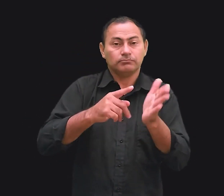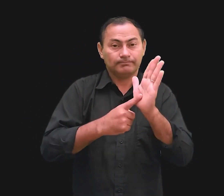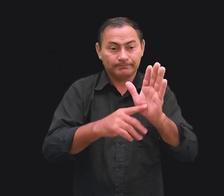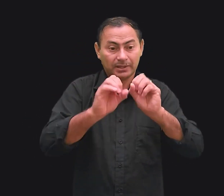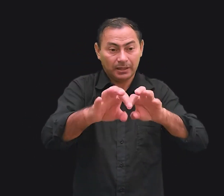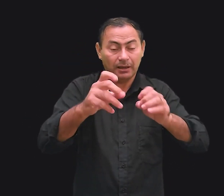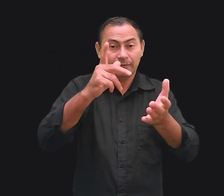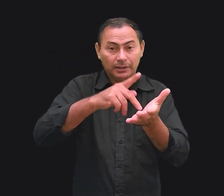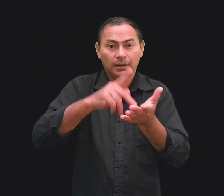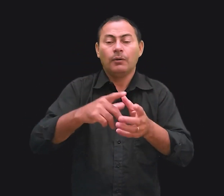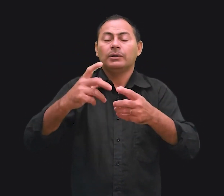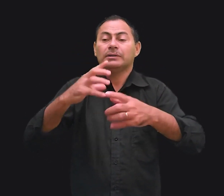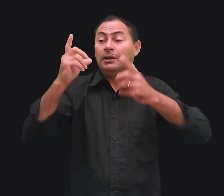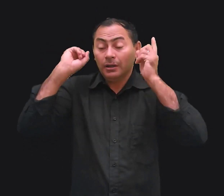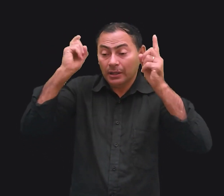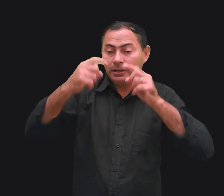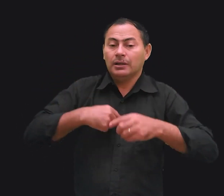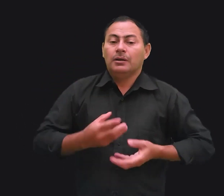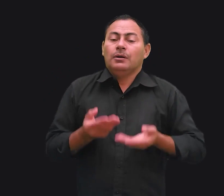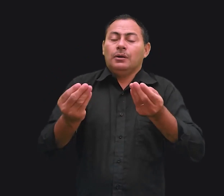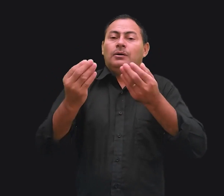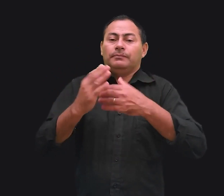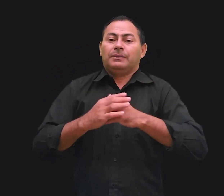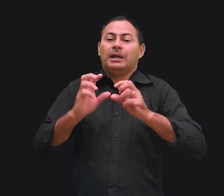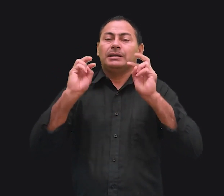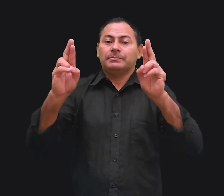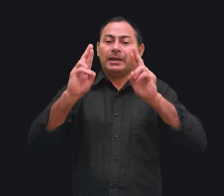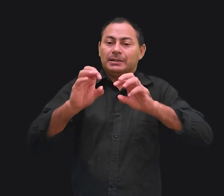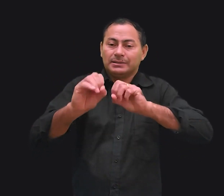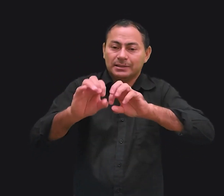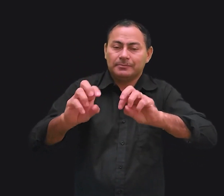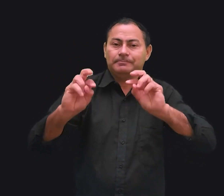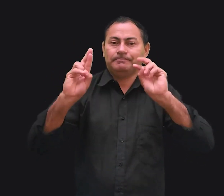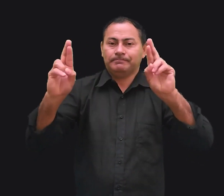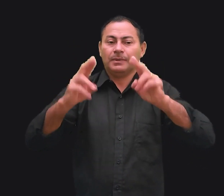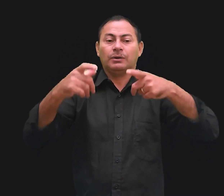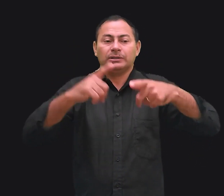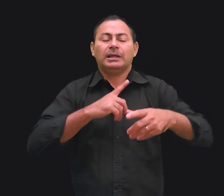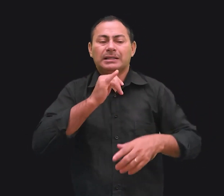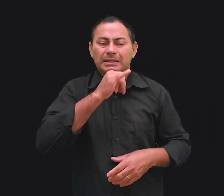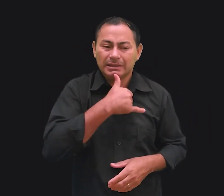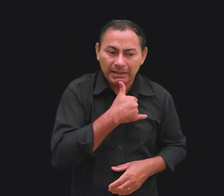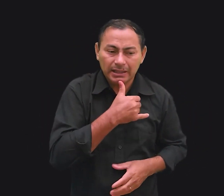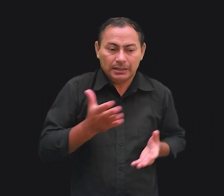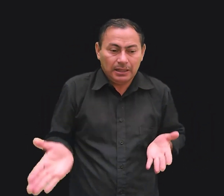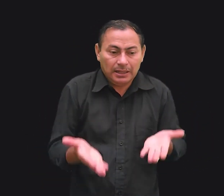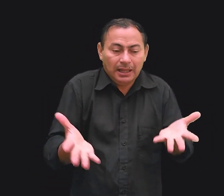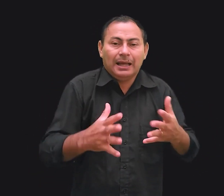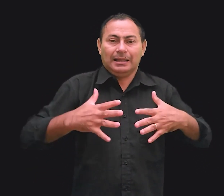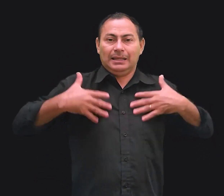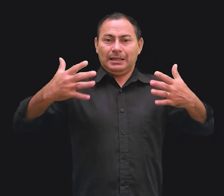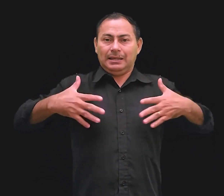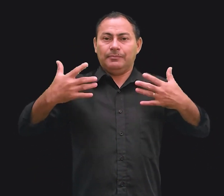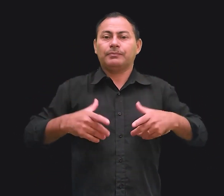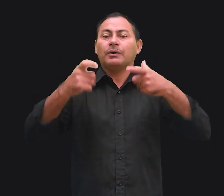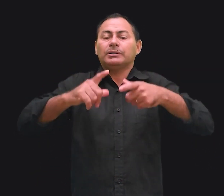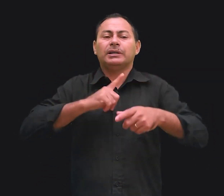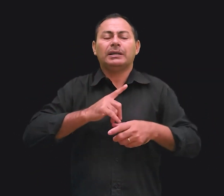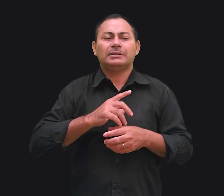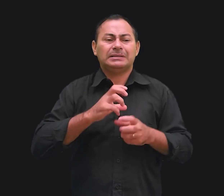a verdade. Onde houver desespero, que eu leve a esperança. Onde houver tristeza, que eu leve a alegria. Onde